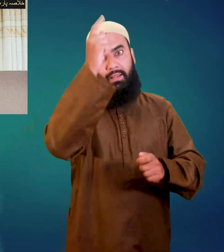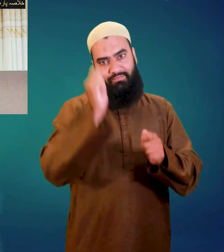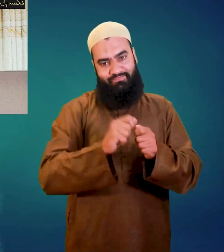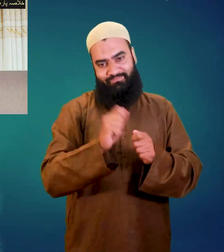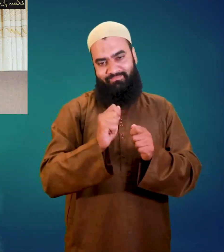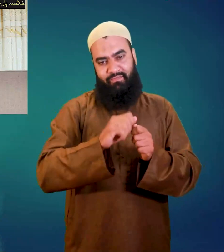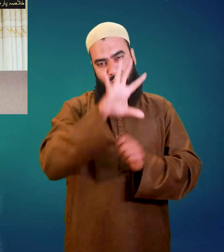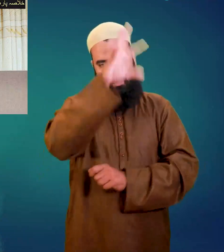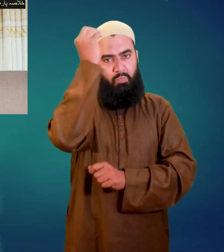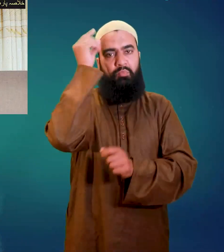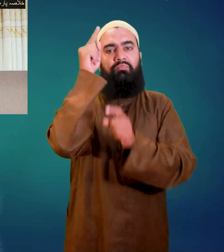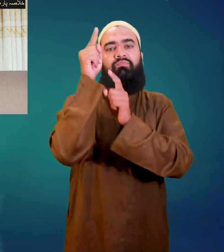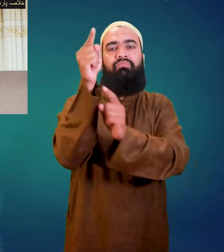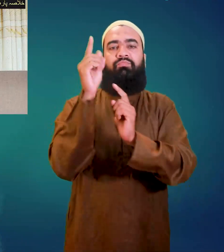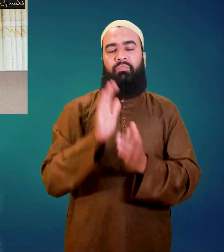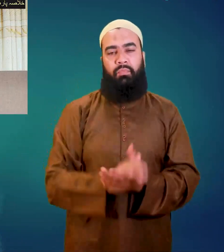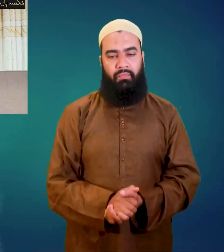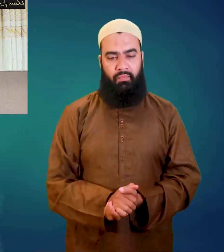ہے۔